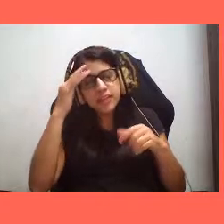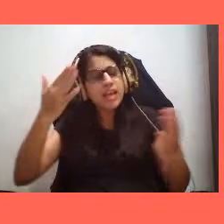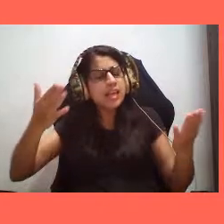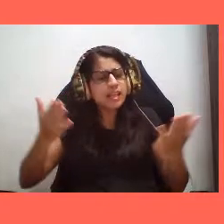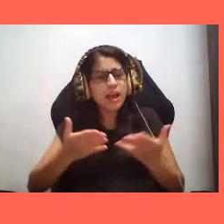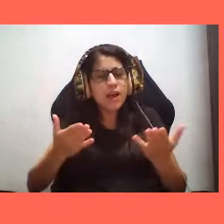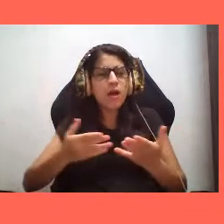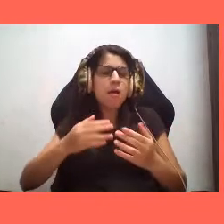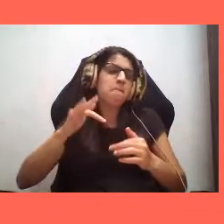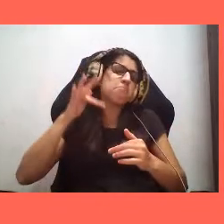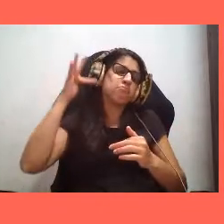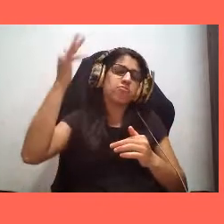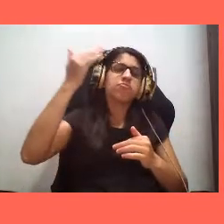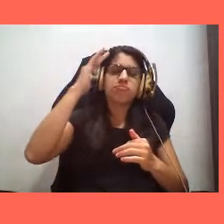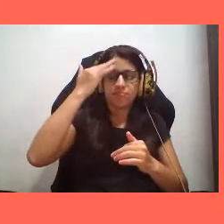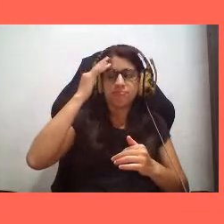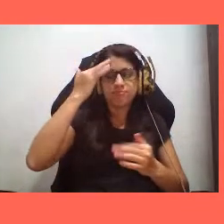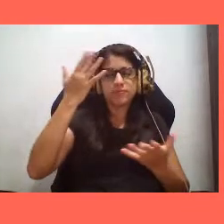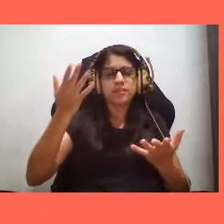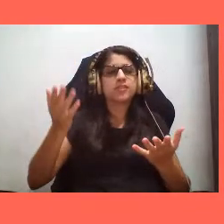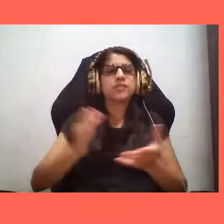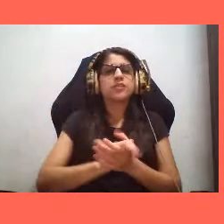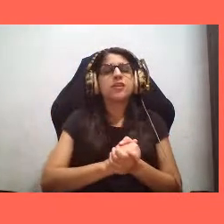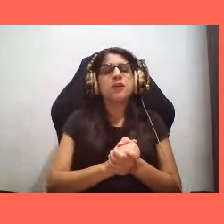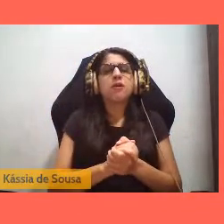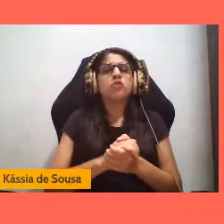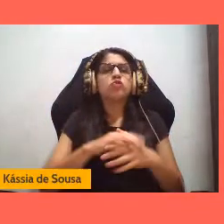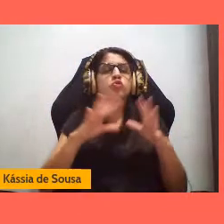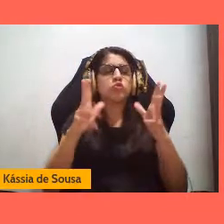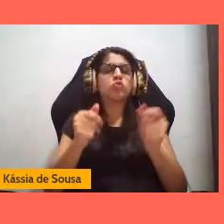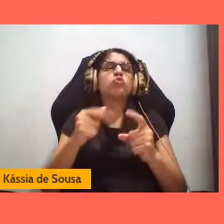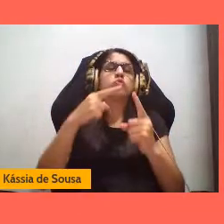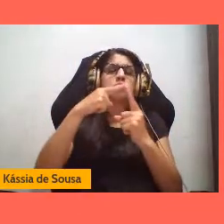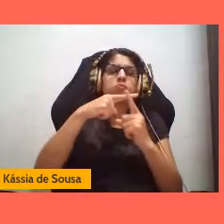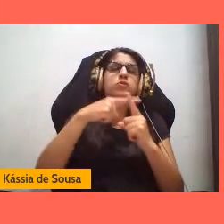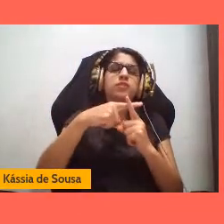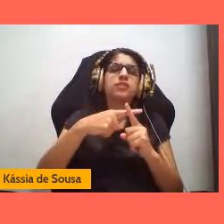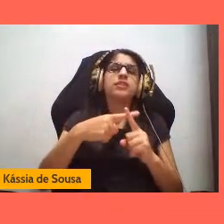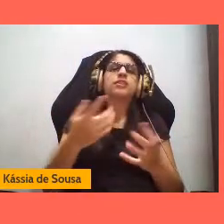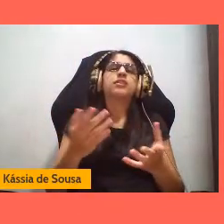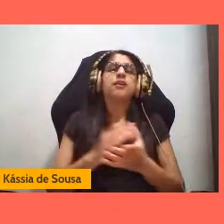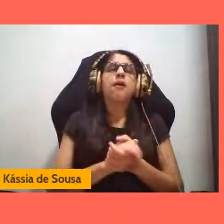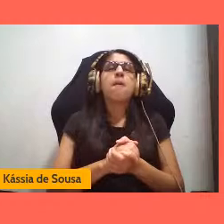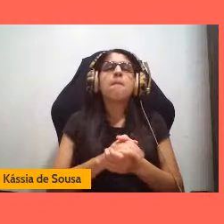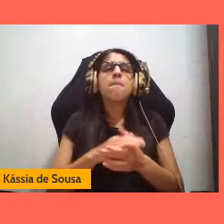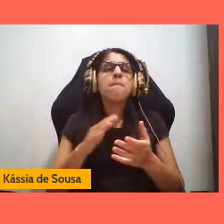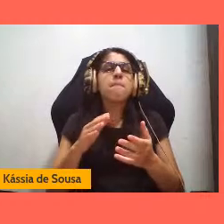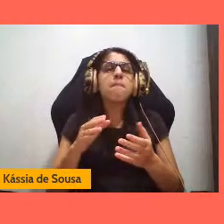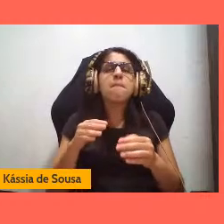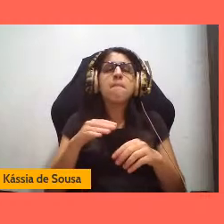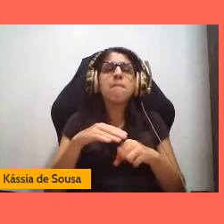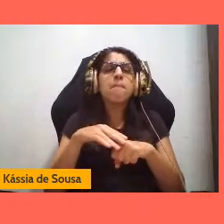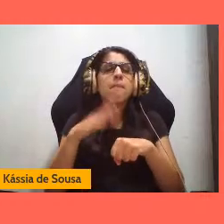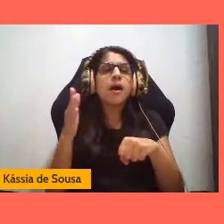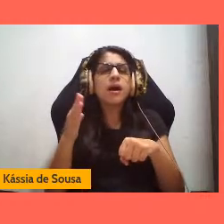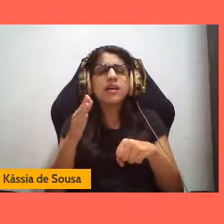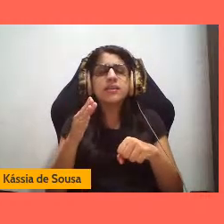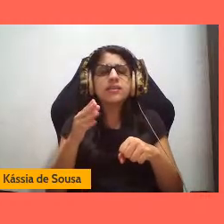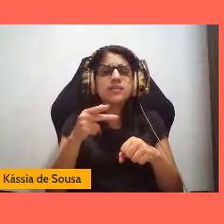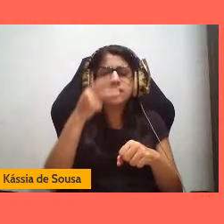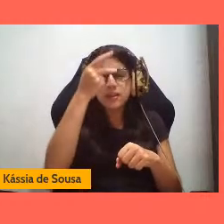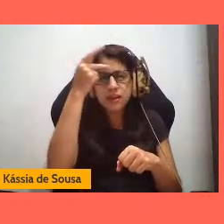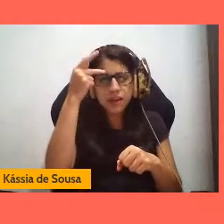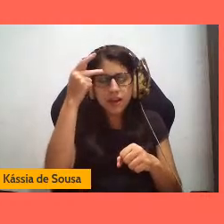Mas todos positivos, isso é muito bom. Mais alguém que gostaria de falar? Professora Rita,